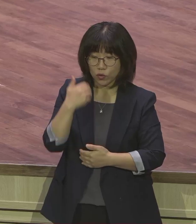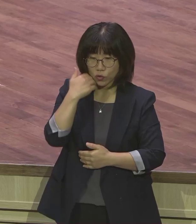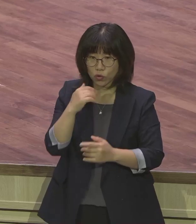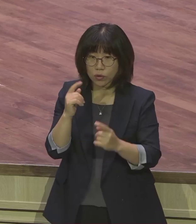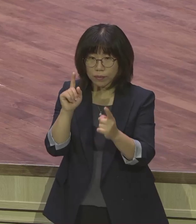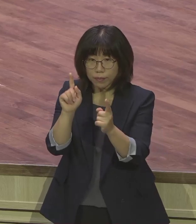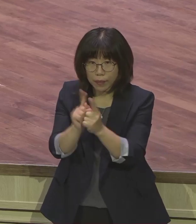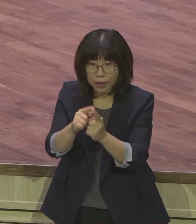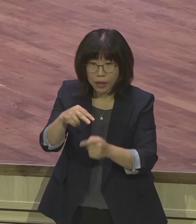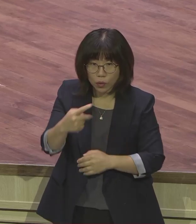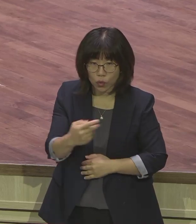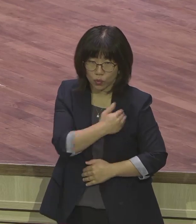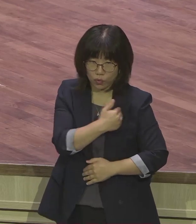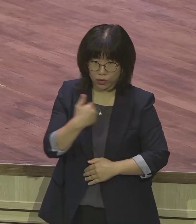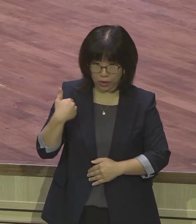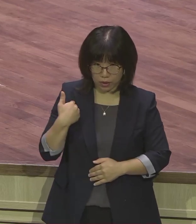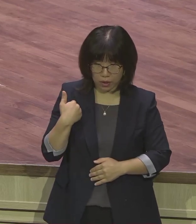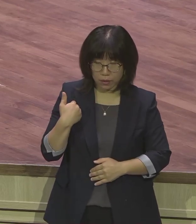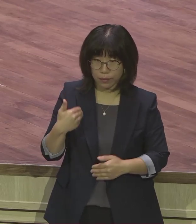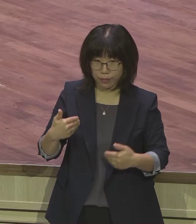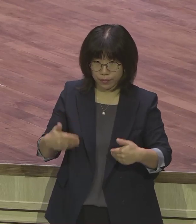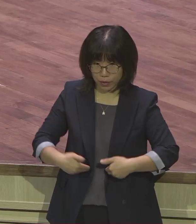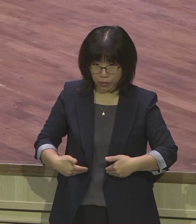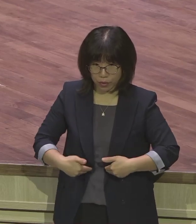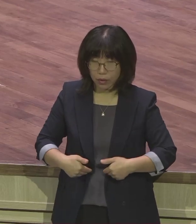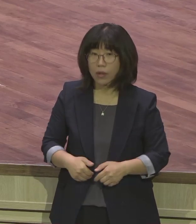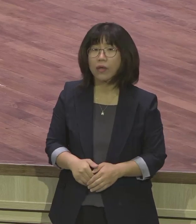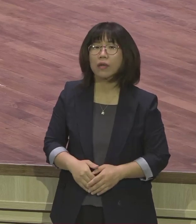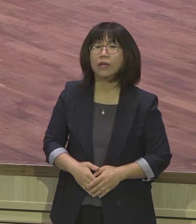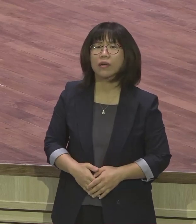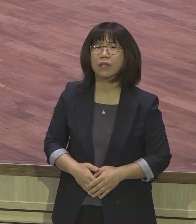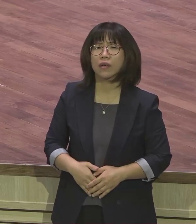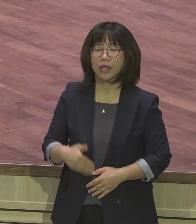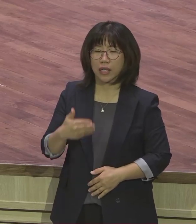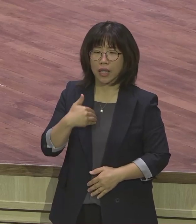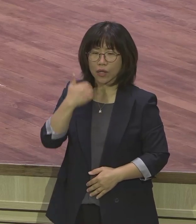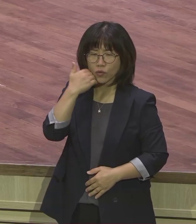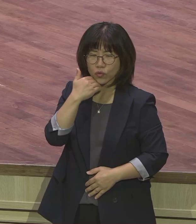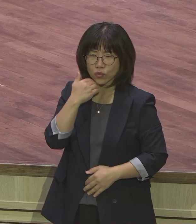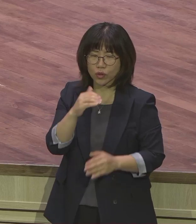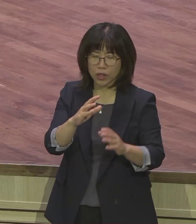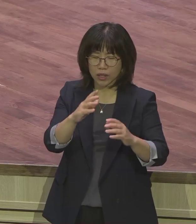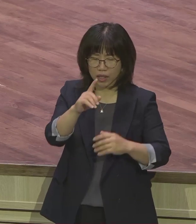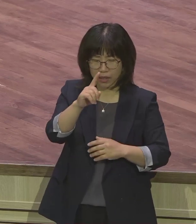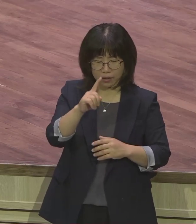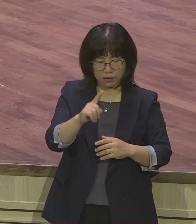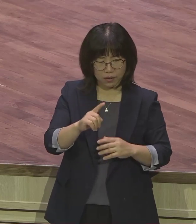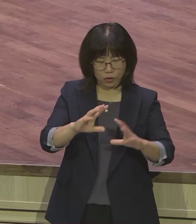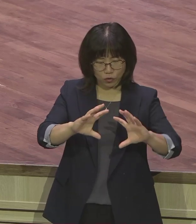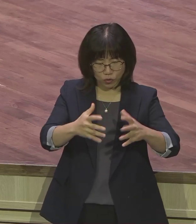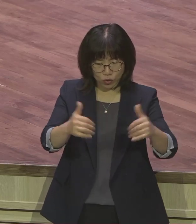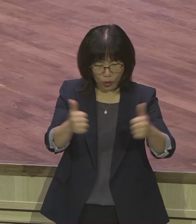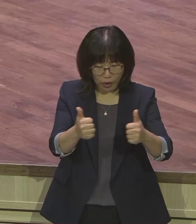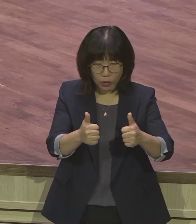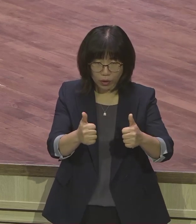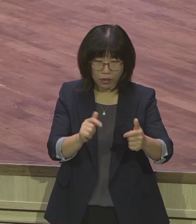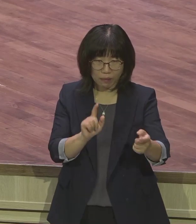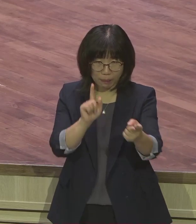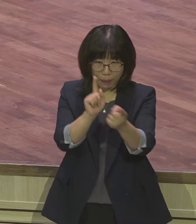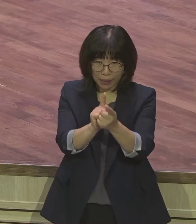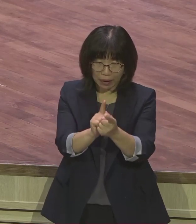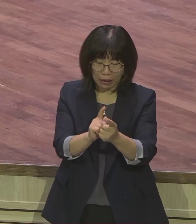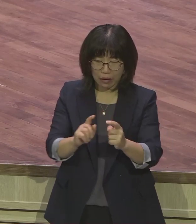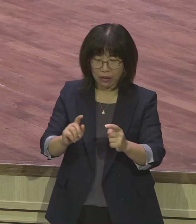내가 이렇게 많은 사람을 보고 고총장여 국회의원들 다 나는 어떻게 보인 줄